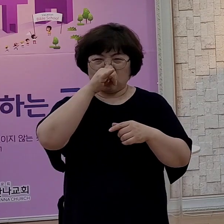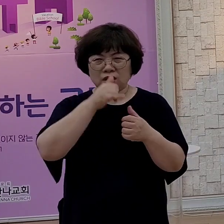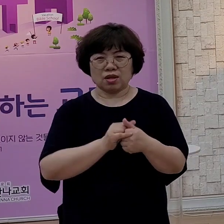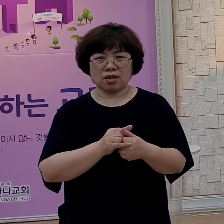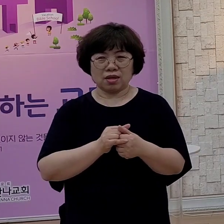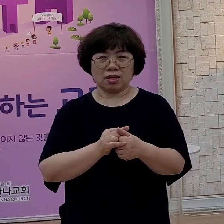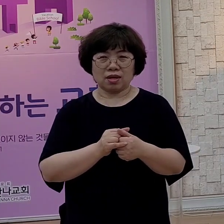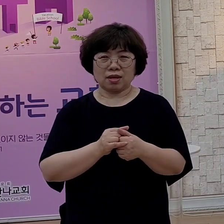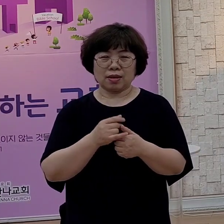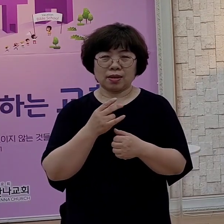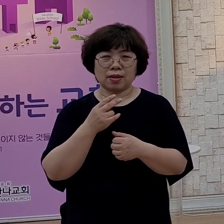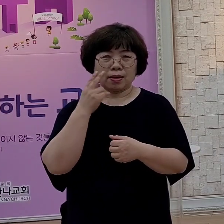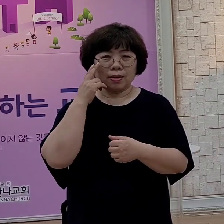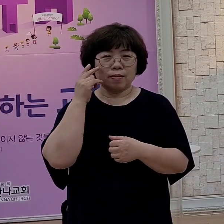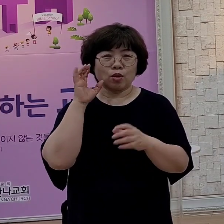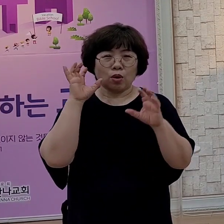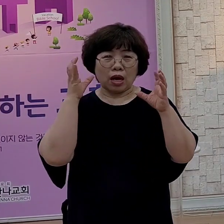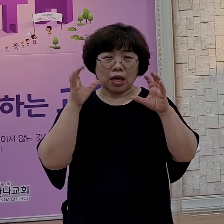보여주는 것이죠.